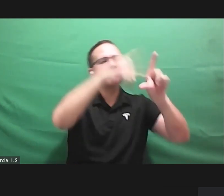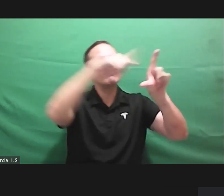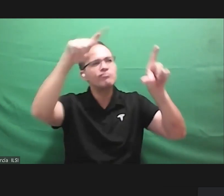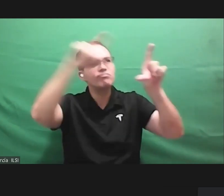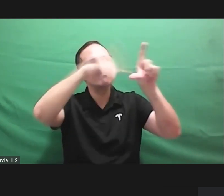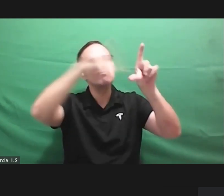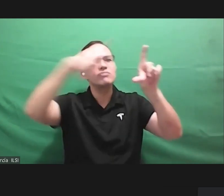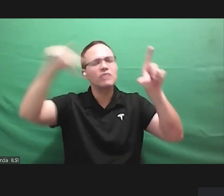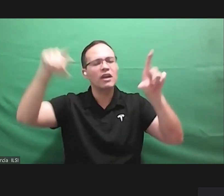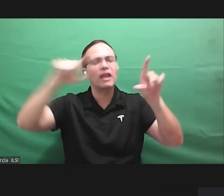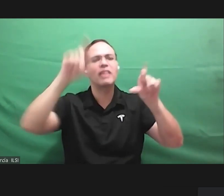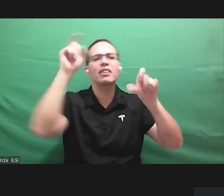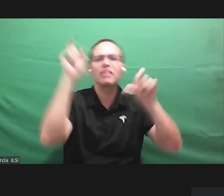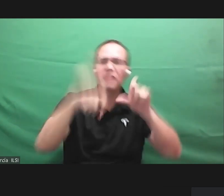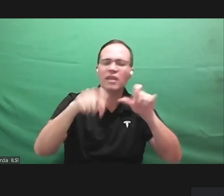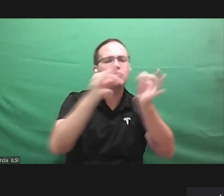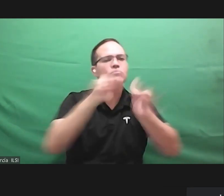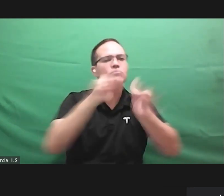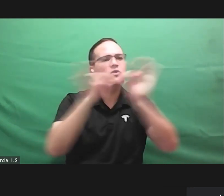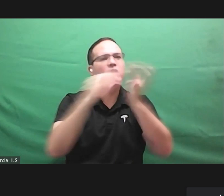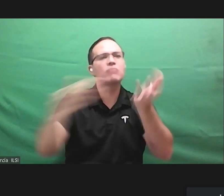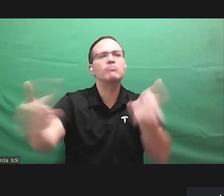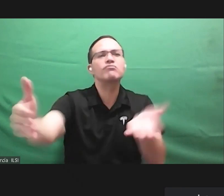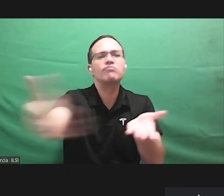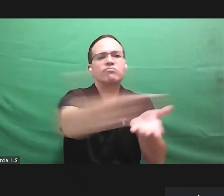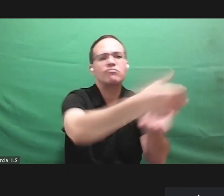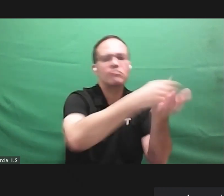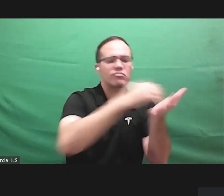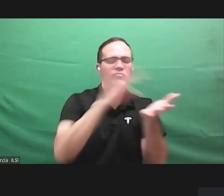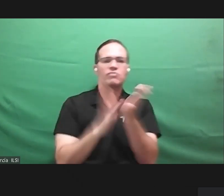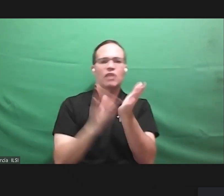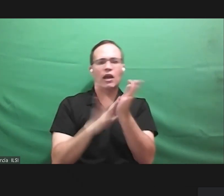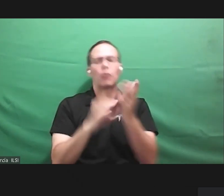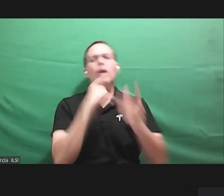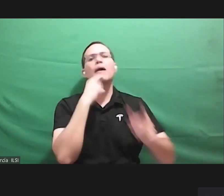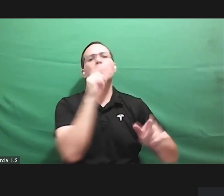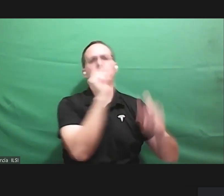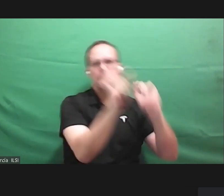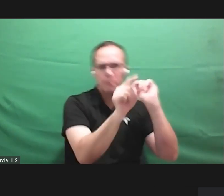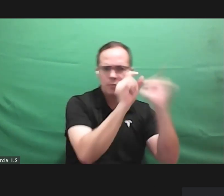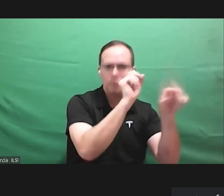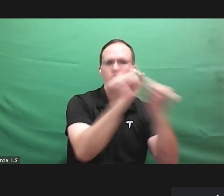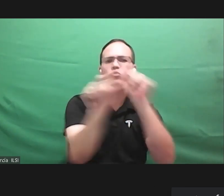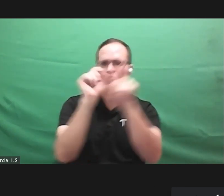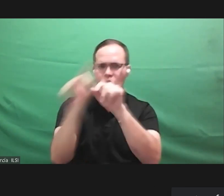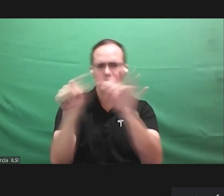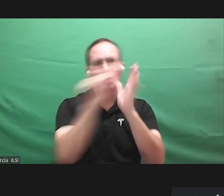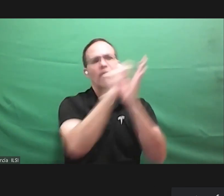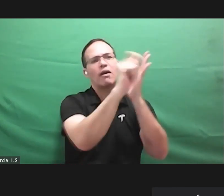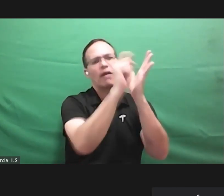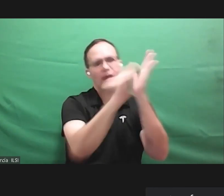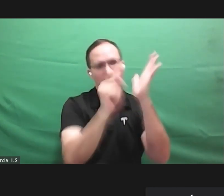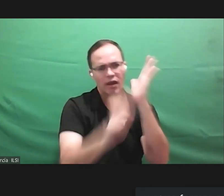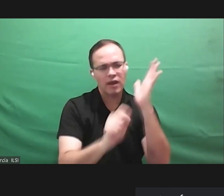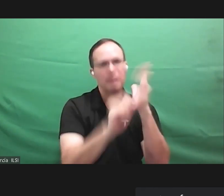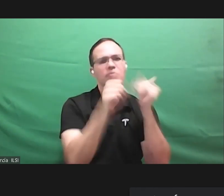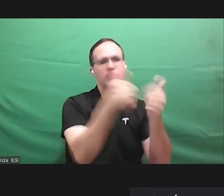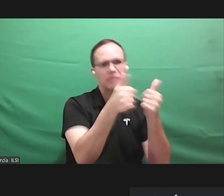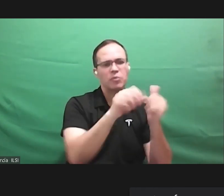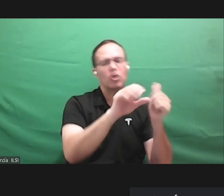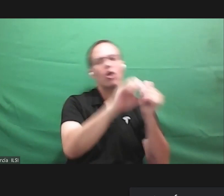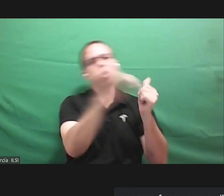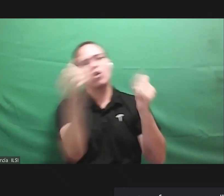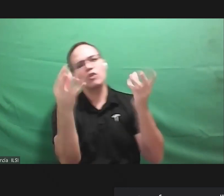registros para el censo, es muy importante, pero también es importante tener otras formas que dialoguen con el censo. Solo el censo no podemos hacer tanto